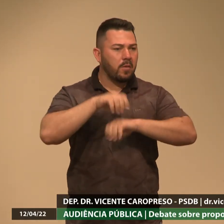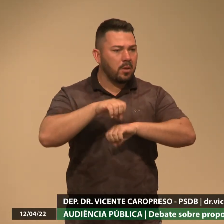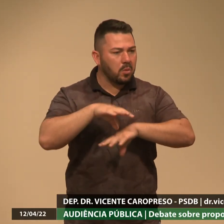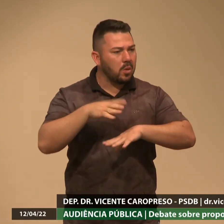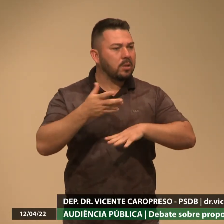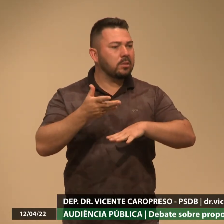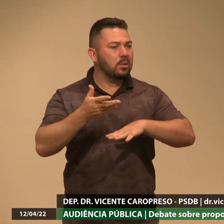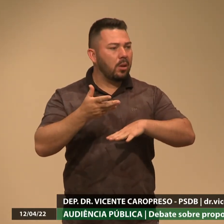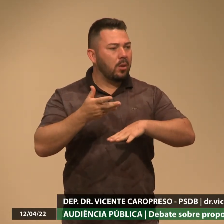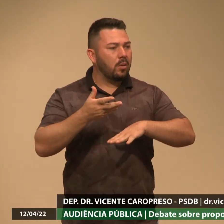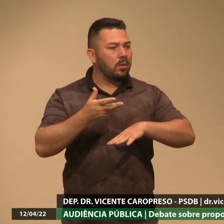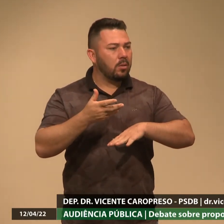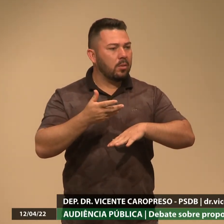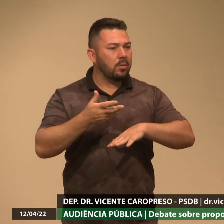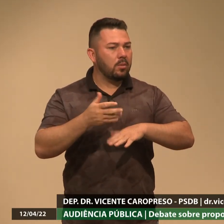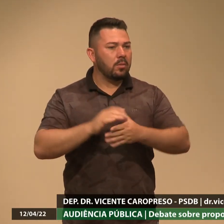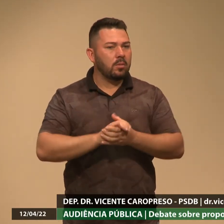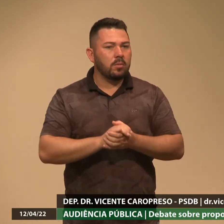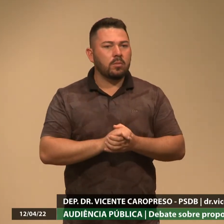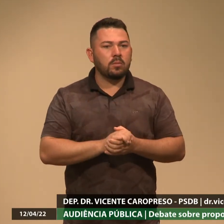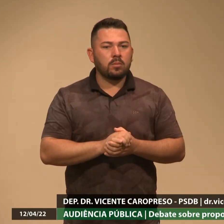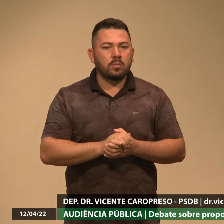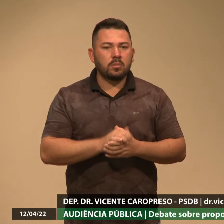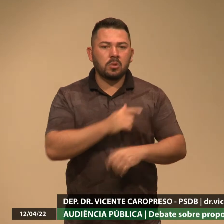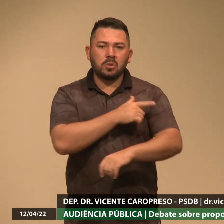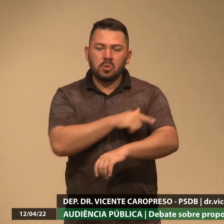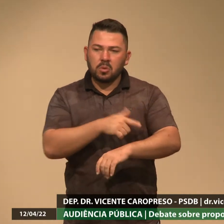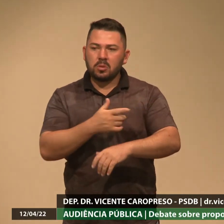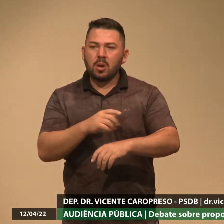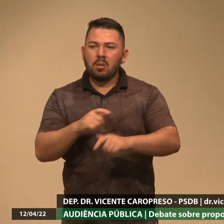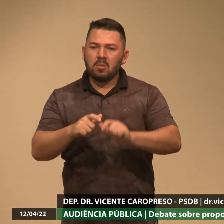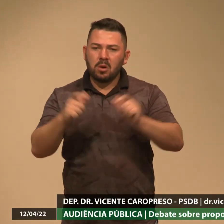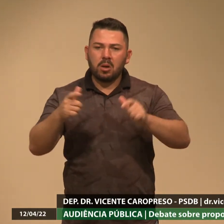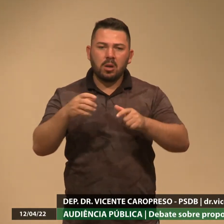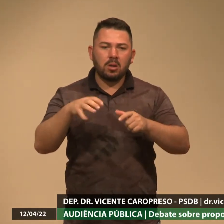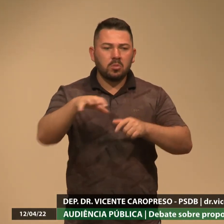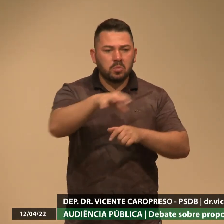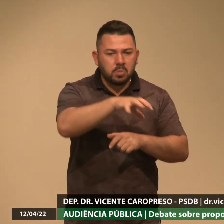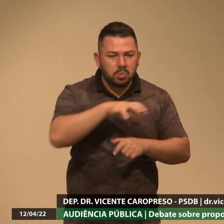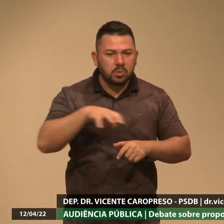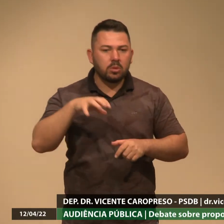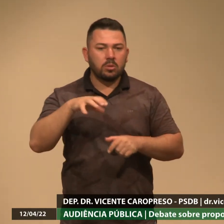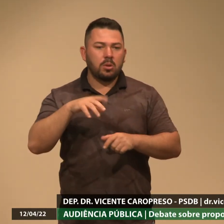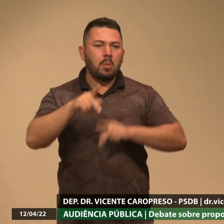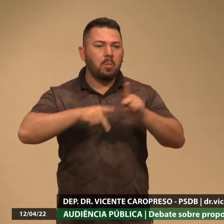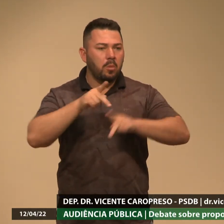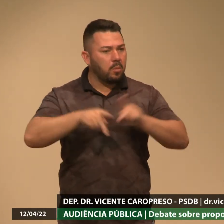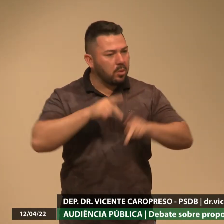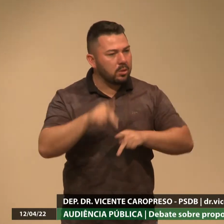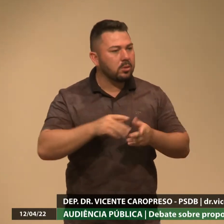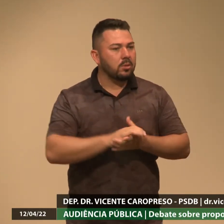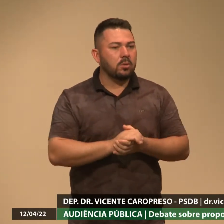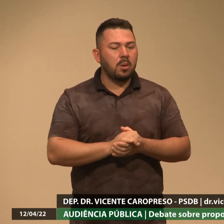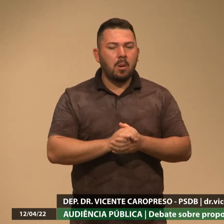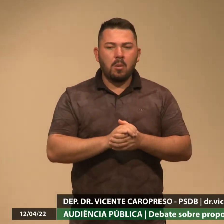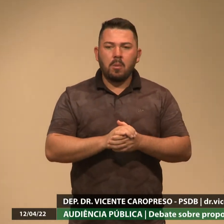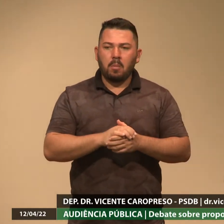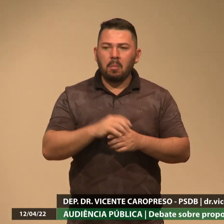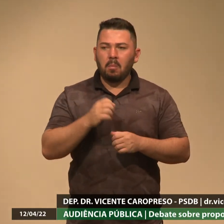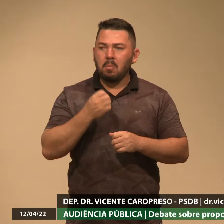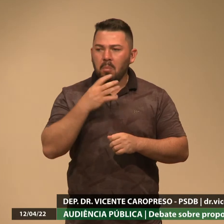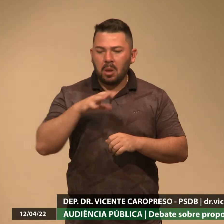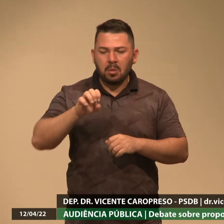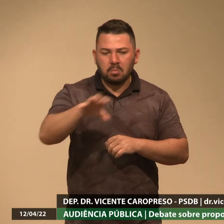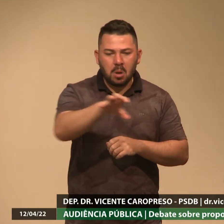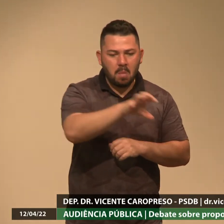a não existência de grandes concentrações é populacionais e uma população bem distribuída no estado